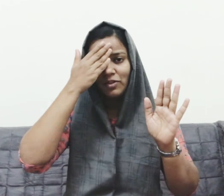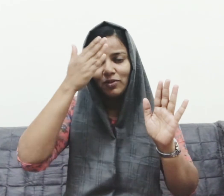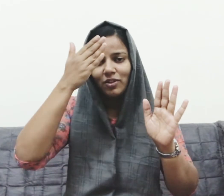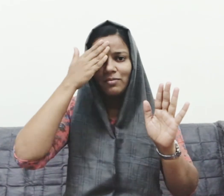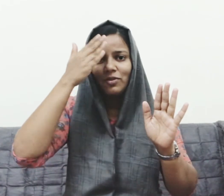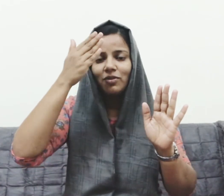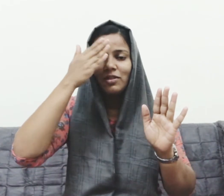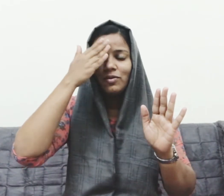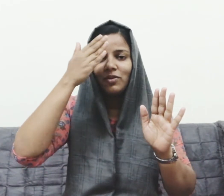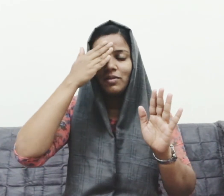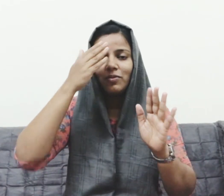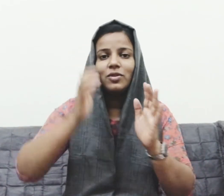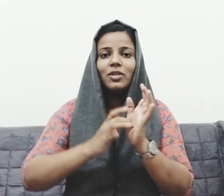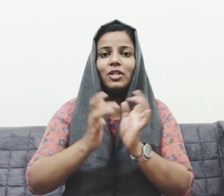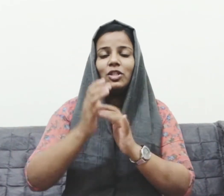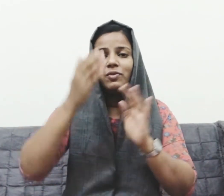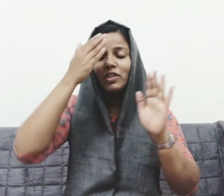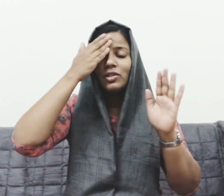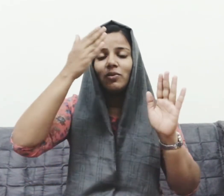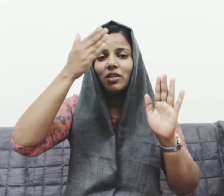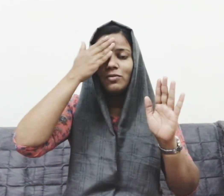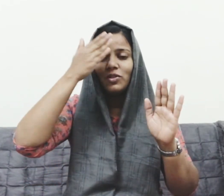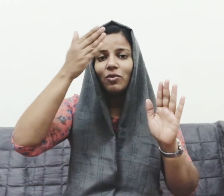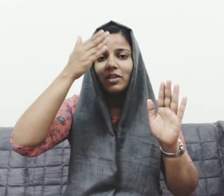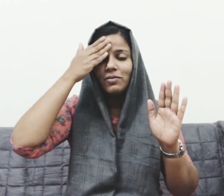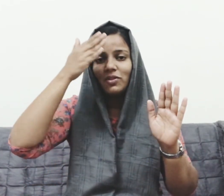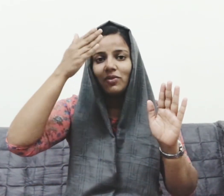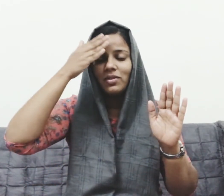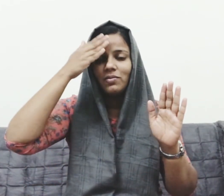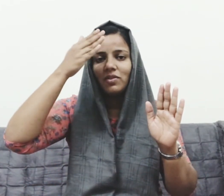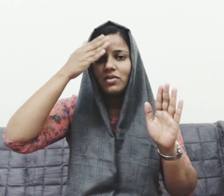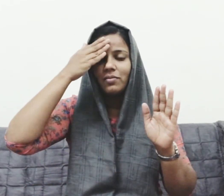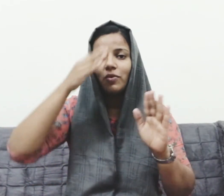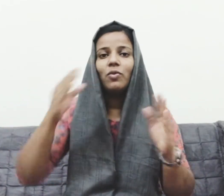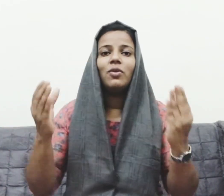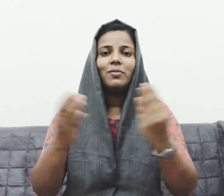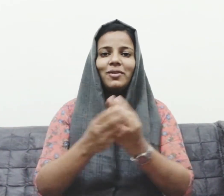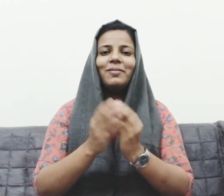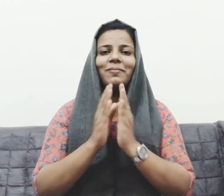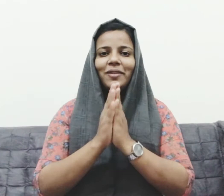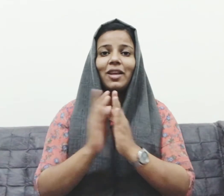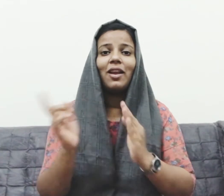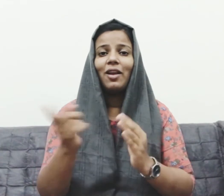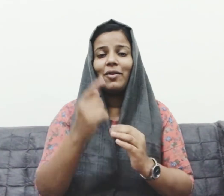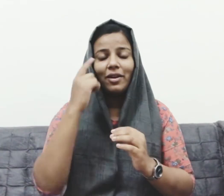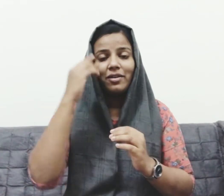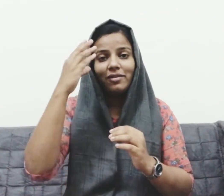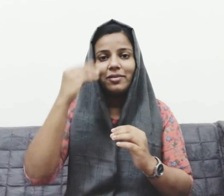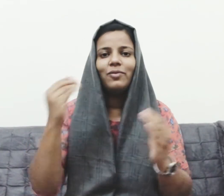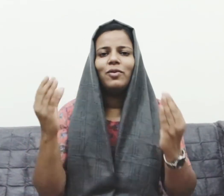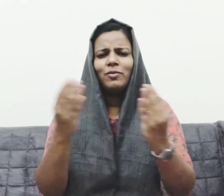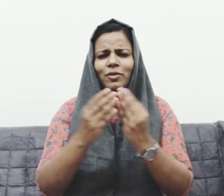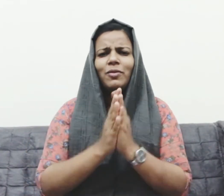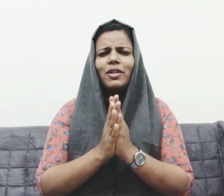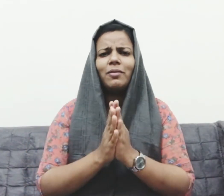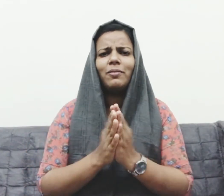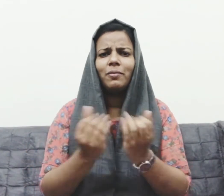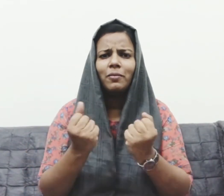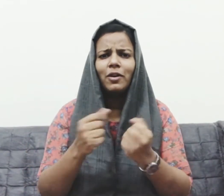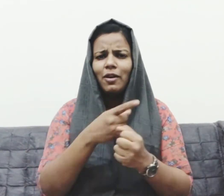സ്തോത്രം, സ്തോത്രം, സ്തോത്രം അപ്പാ, സ്തോത്രം അപ്പാ, സ്തോത്രം, സ്തോത്രം, സ്തോത്രം. നമുക്ക് ഒരുമിച്ച് പ്രാർത്ഥിക്കാം. എല്ലാവരുടെയും കണ്ണുകൾ അടച്ച് അമ്മ കഴിയുമെങ്കിൽ നിങ്ങളുടെ